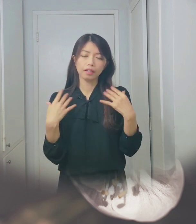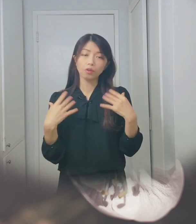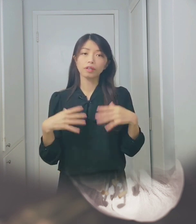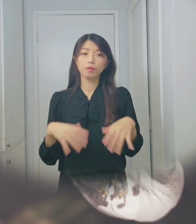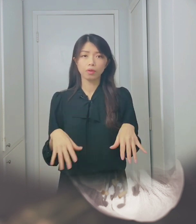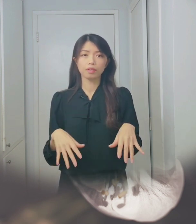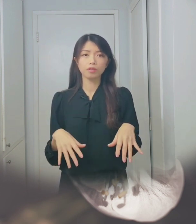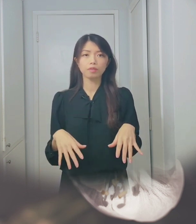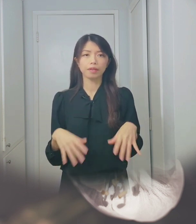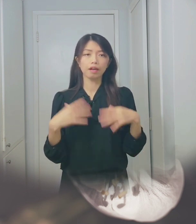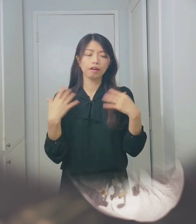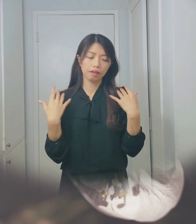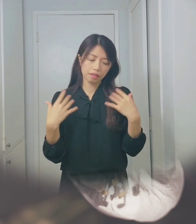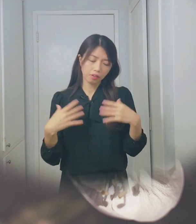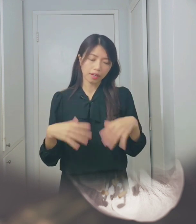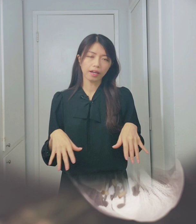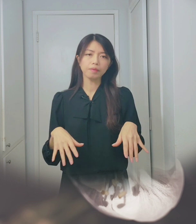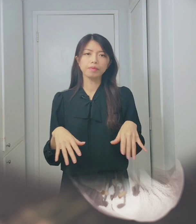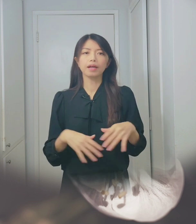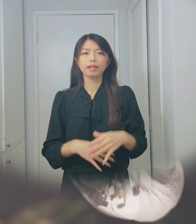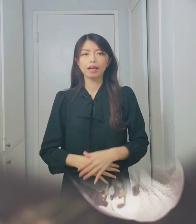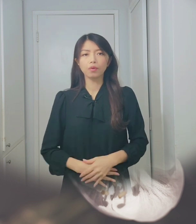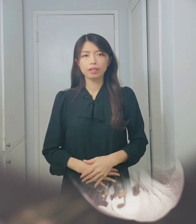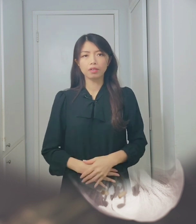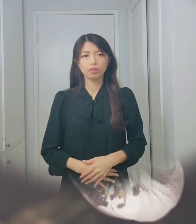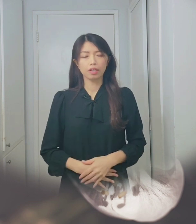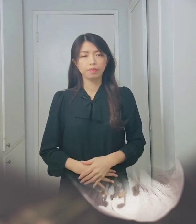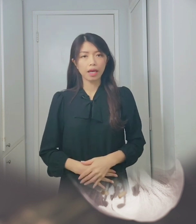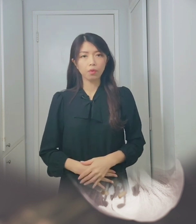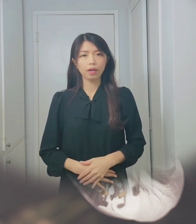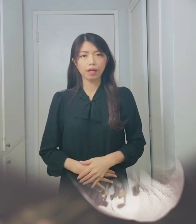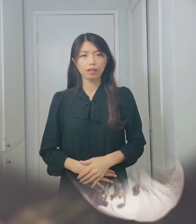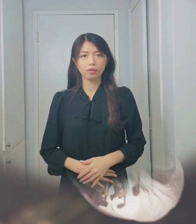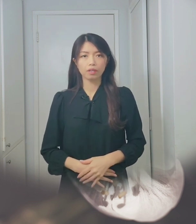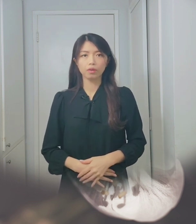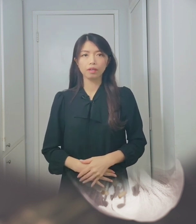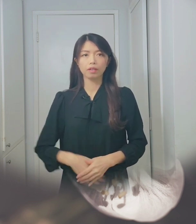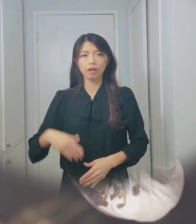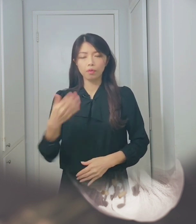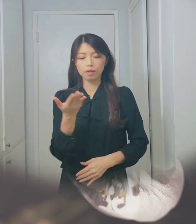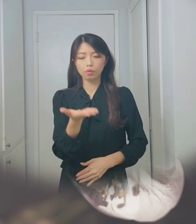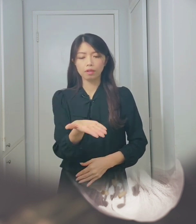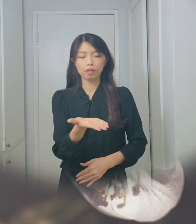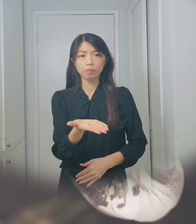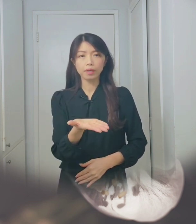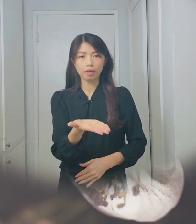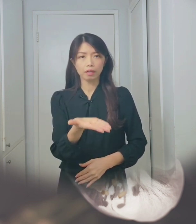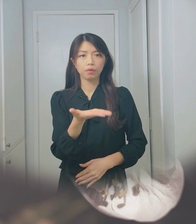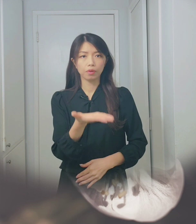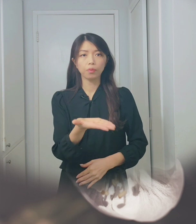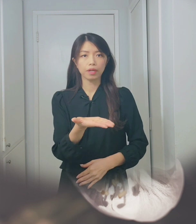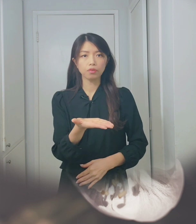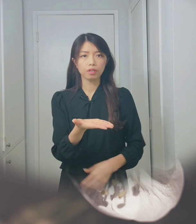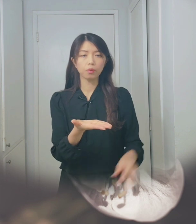연약하다, 연약해 보이듯이 해주시면 돼요. 연약함 사용하시는 주님. 사용하다 이런 뜻의 수어는 왼손은 이렇게